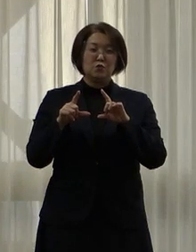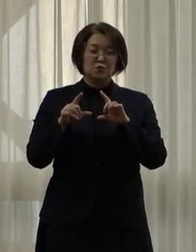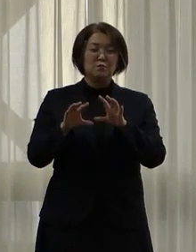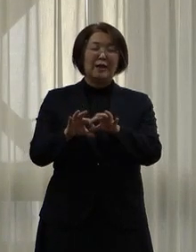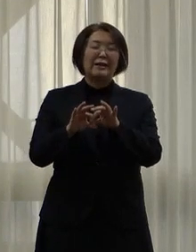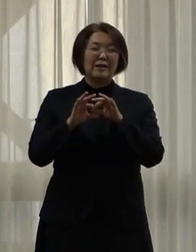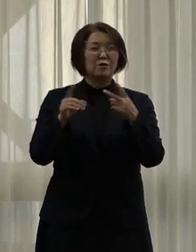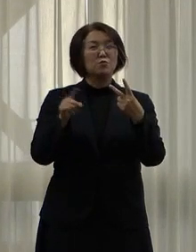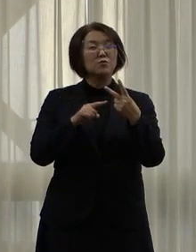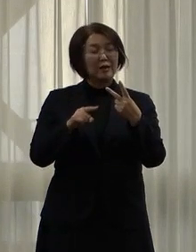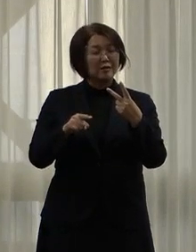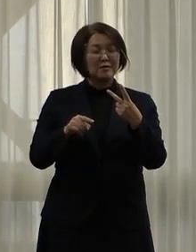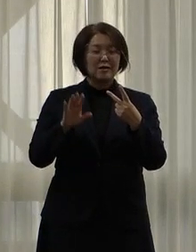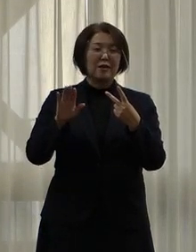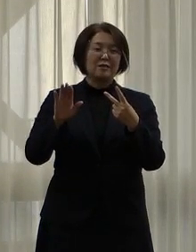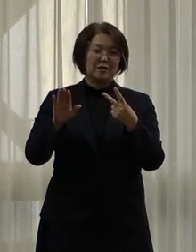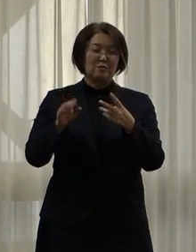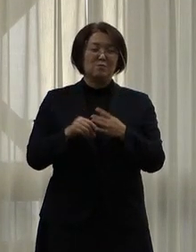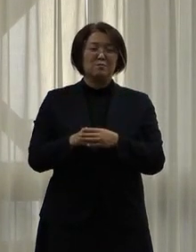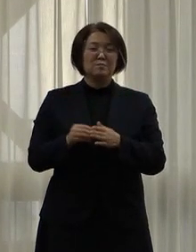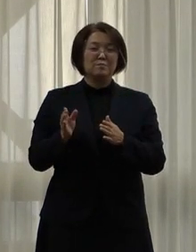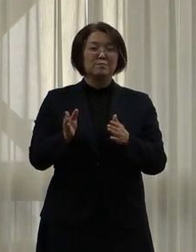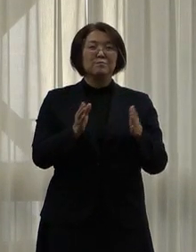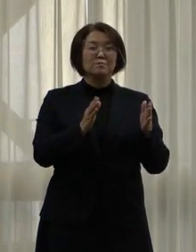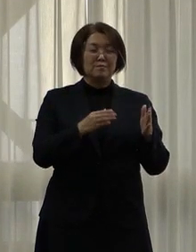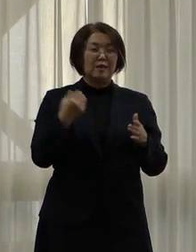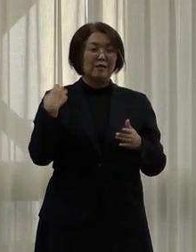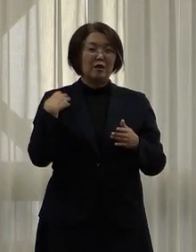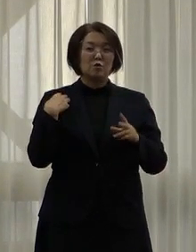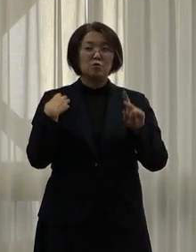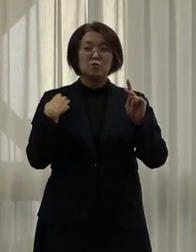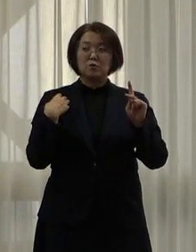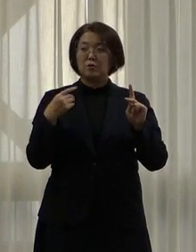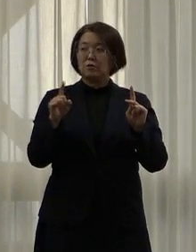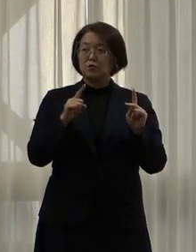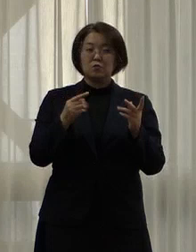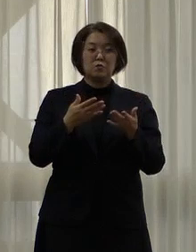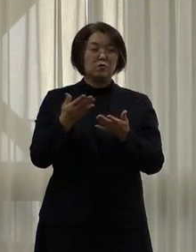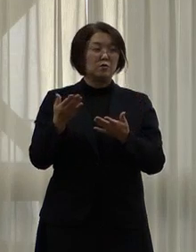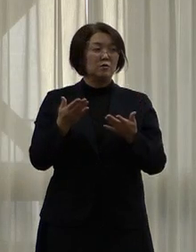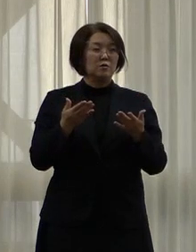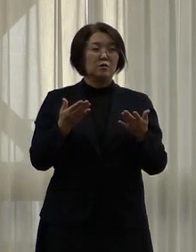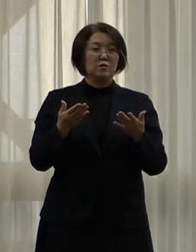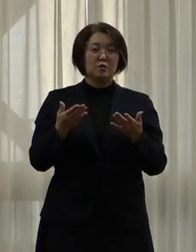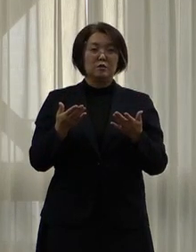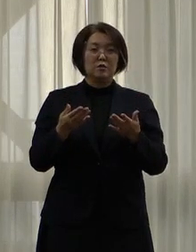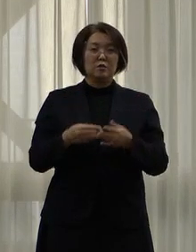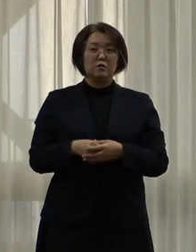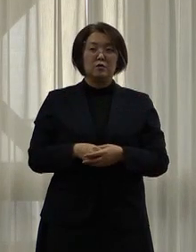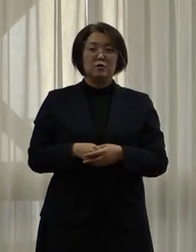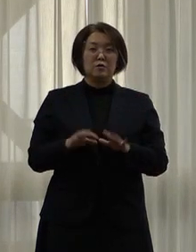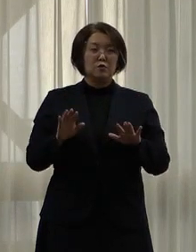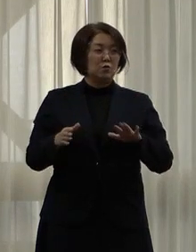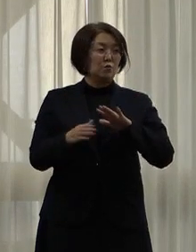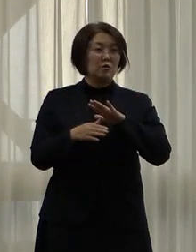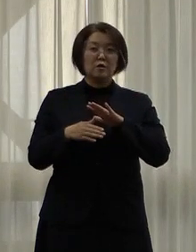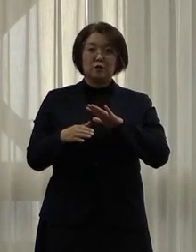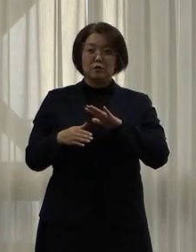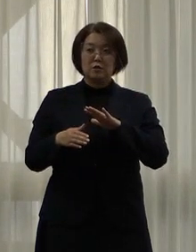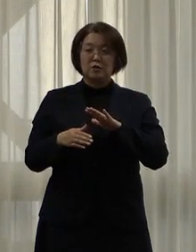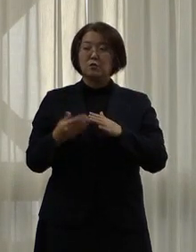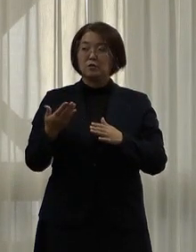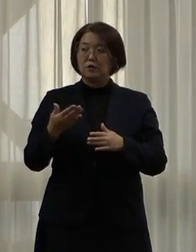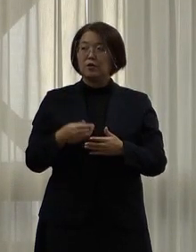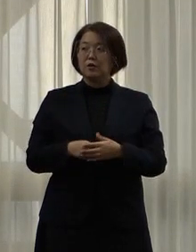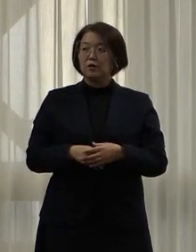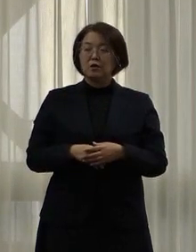連絡が2人から私には来ました。で、担当課はどうですかね。今日いないかな。ちょ